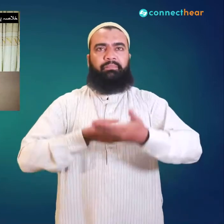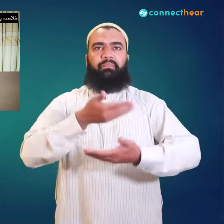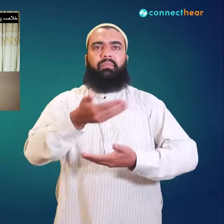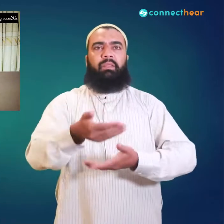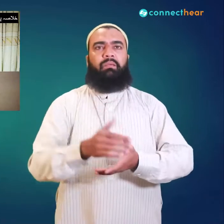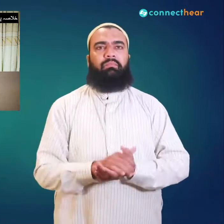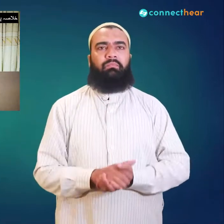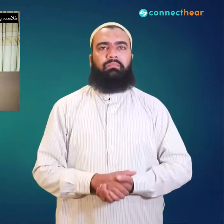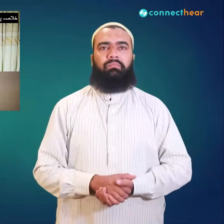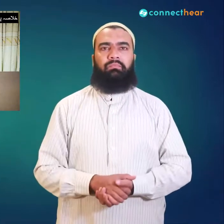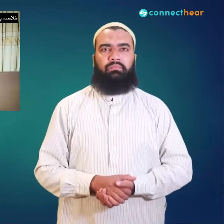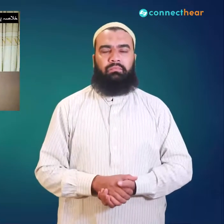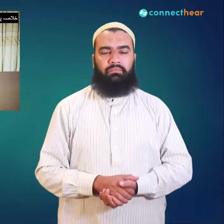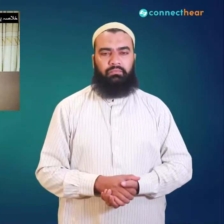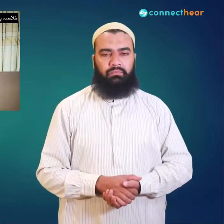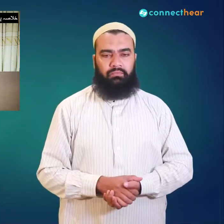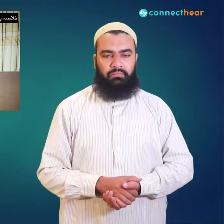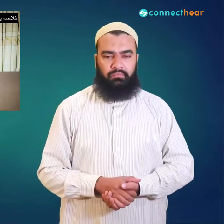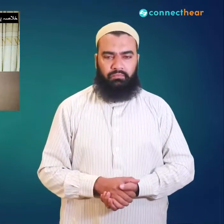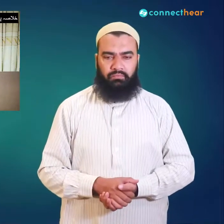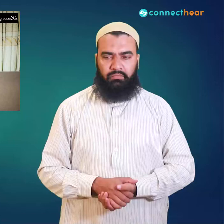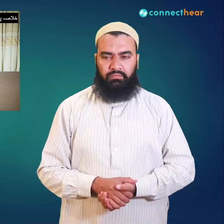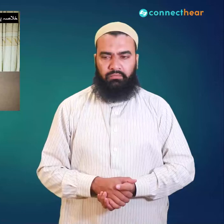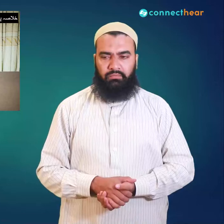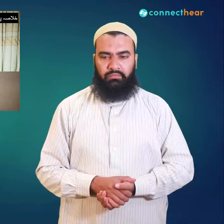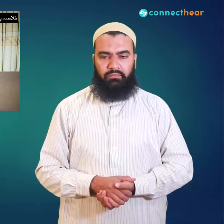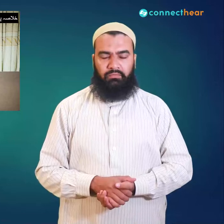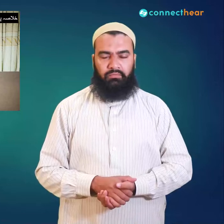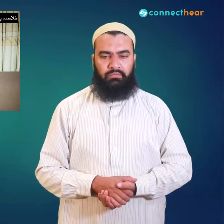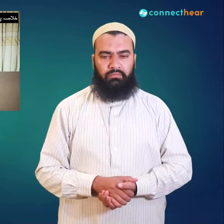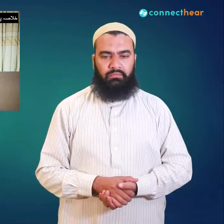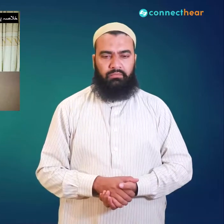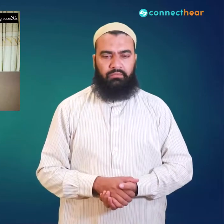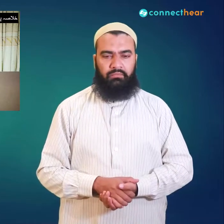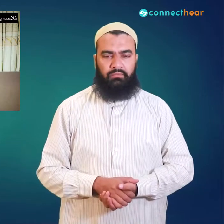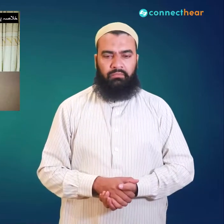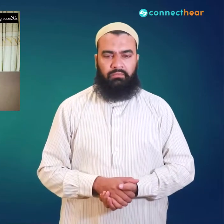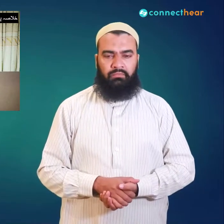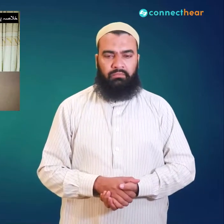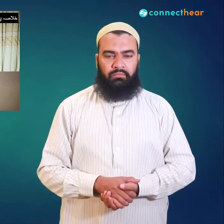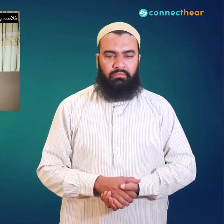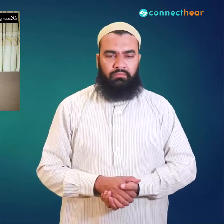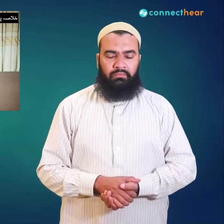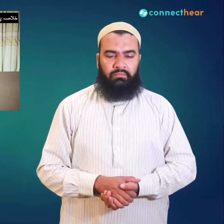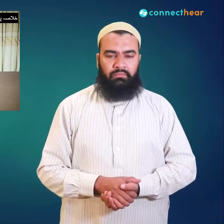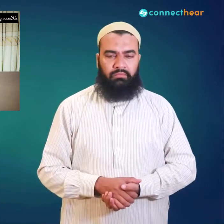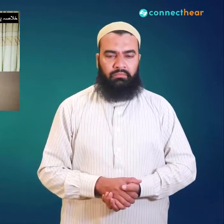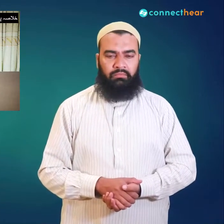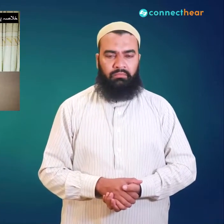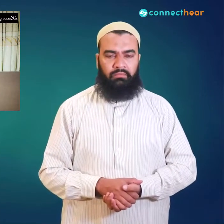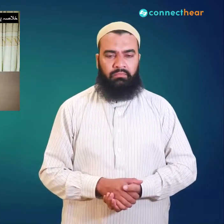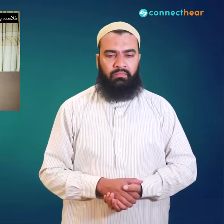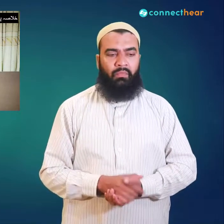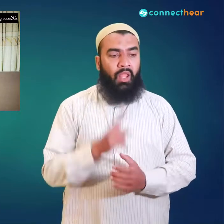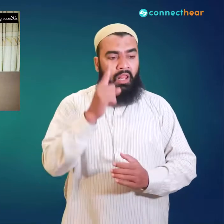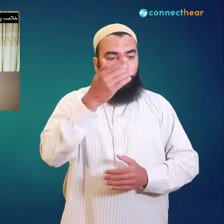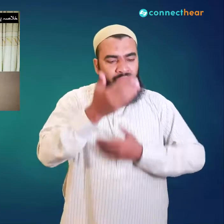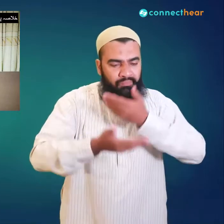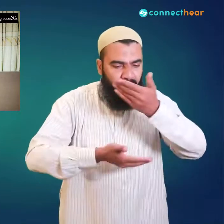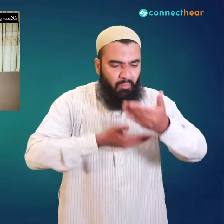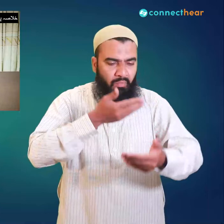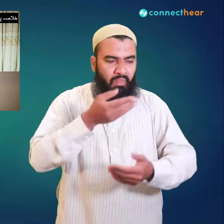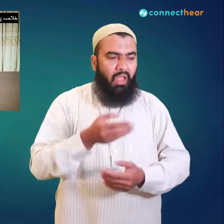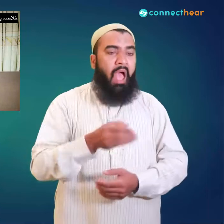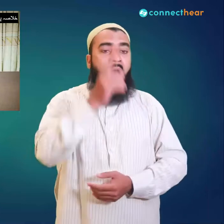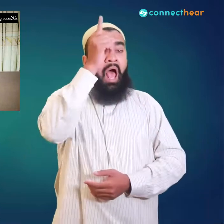53۔ ذالک بأن اللہ لم یک مغیرا نعمتا انعمها، اللہ نے اپنے